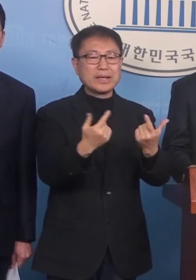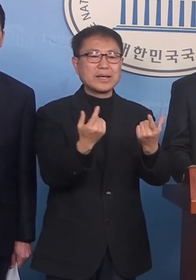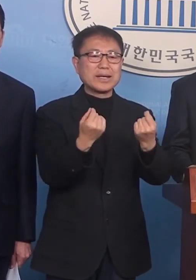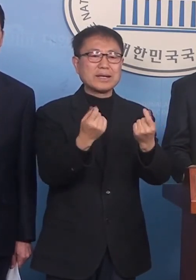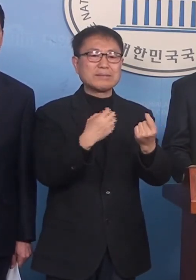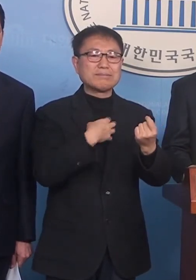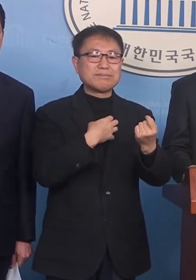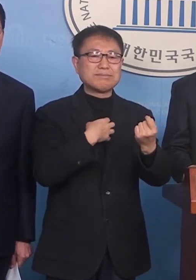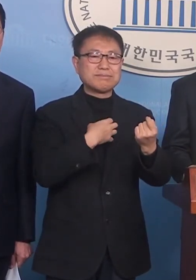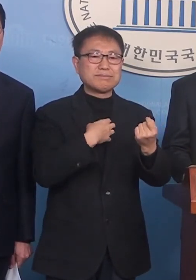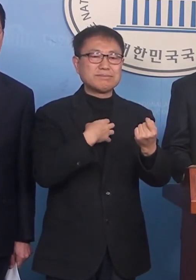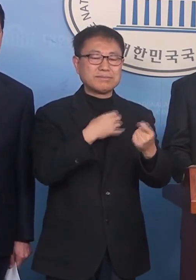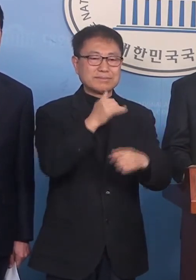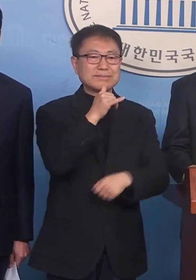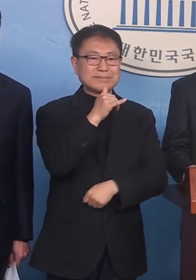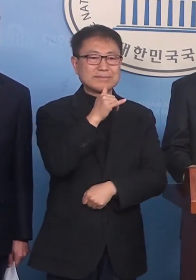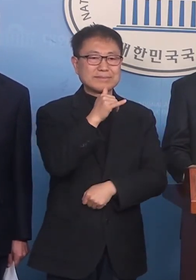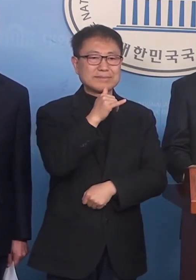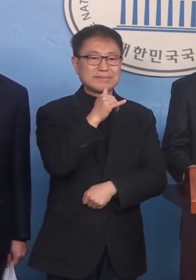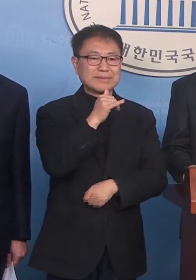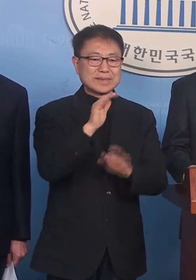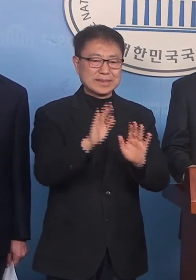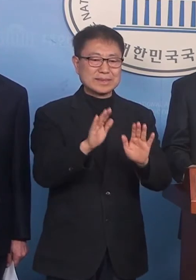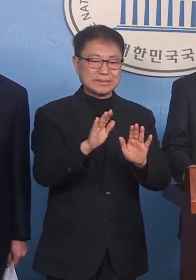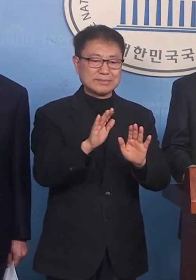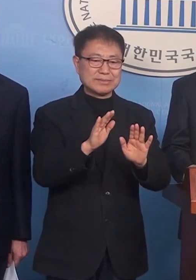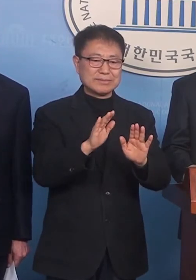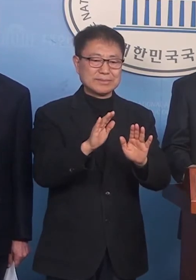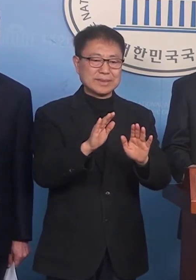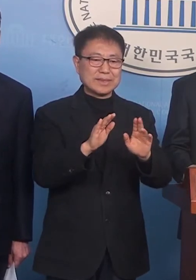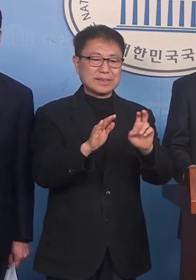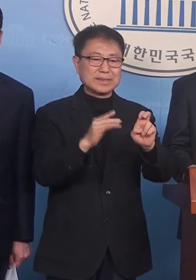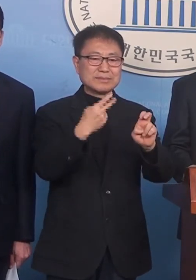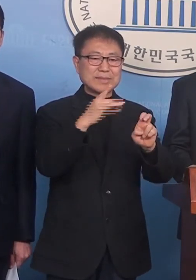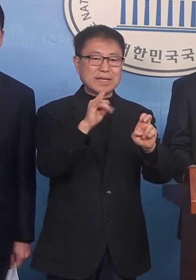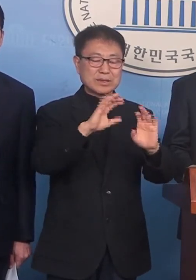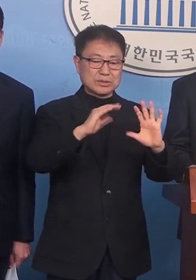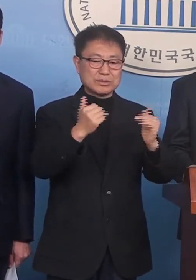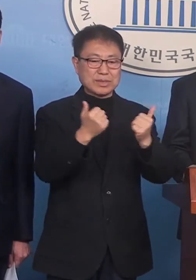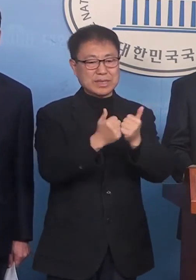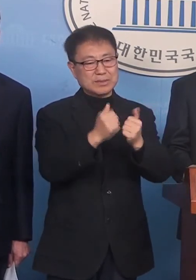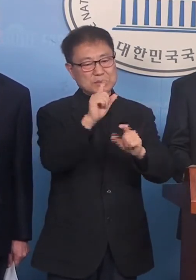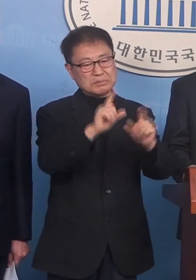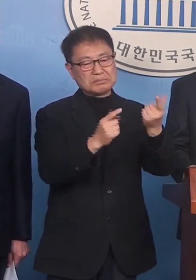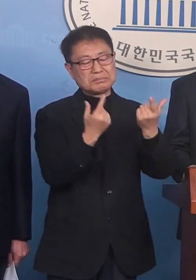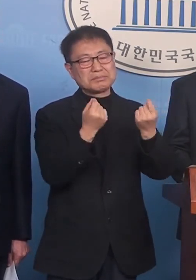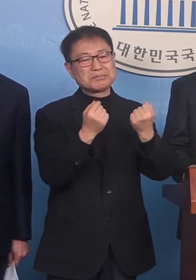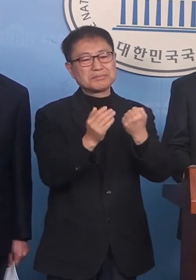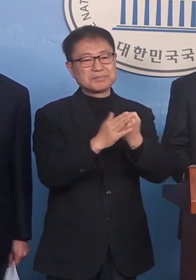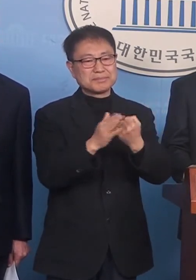하는 위기의식을 갖도록 만든 지난 20대 국회의 현실입니다.